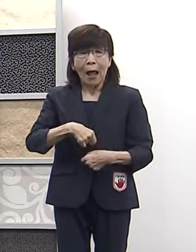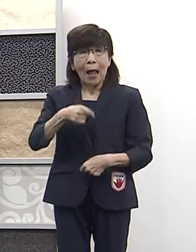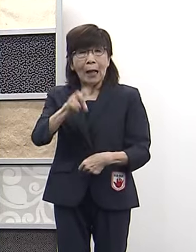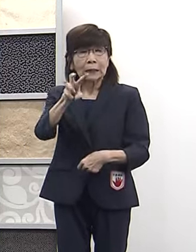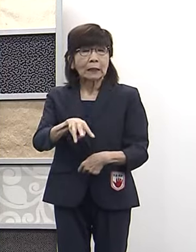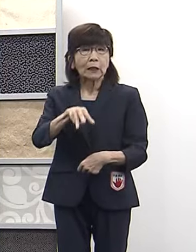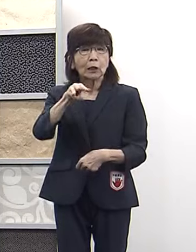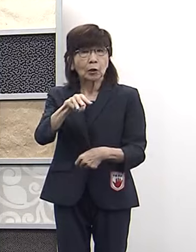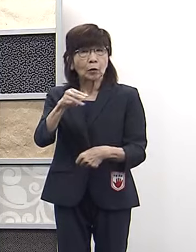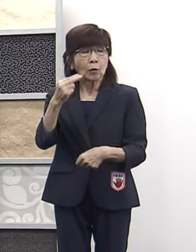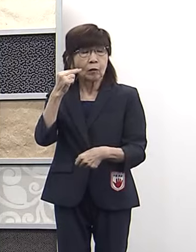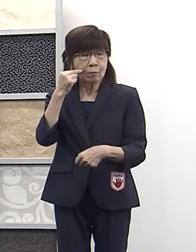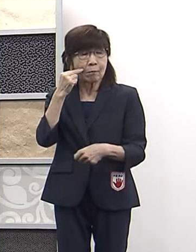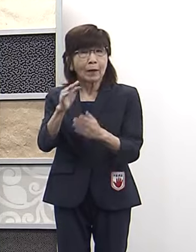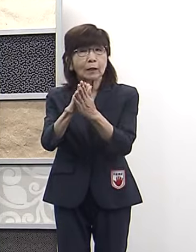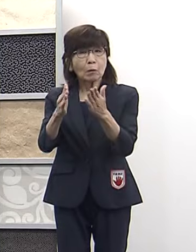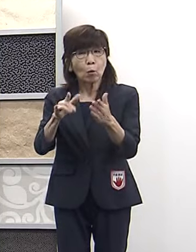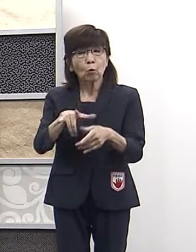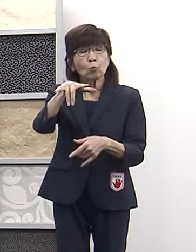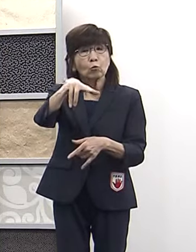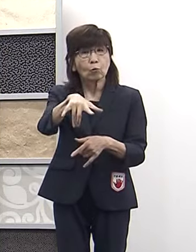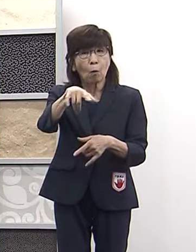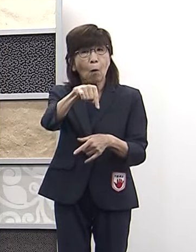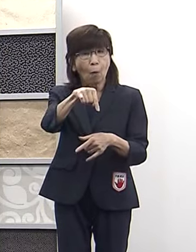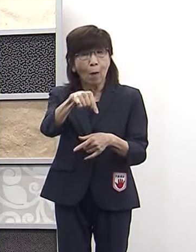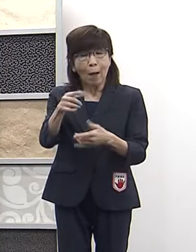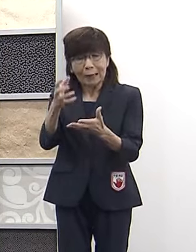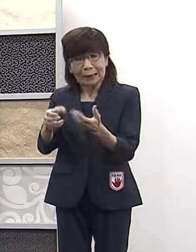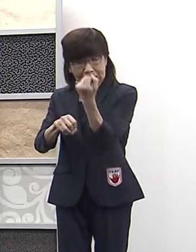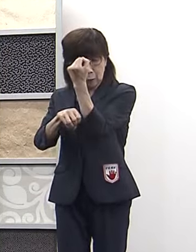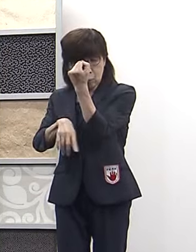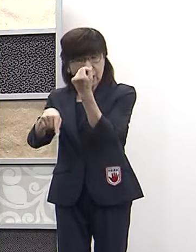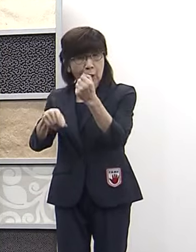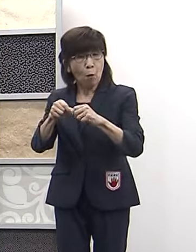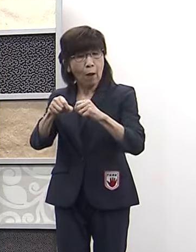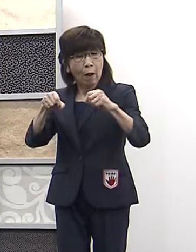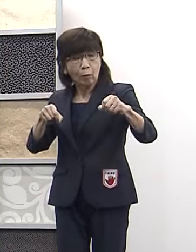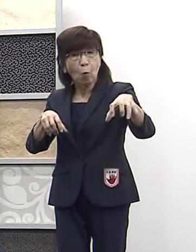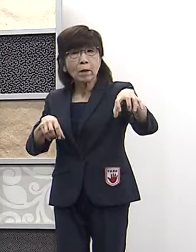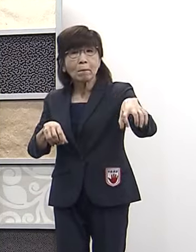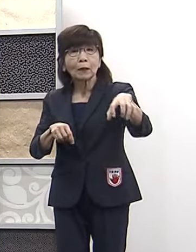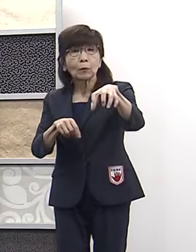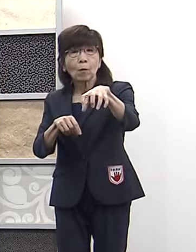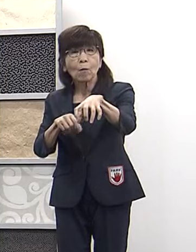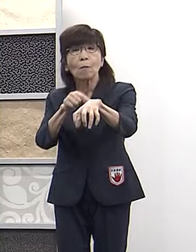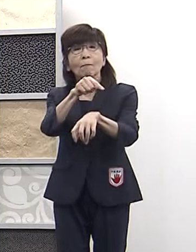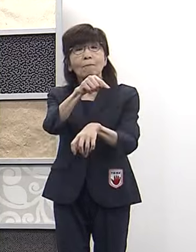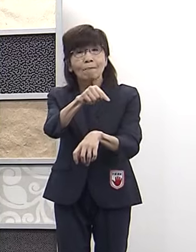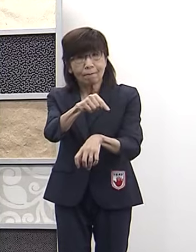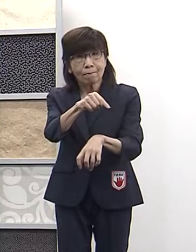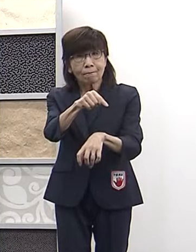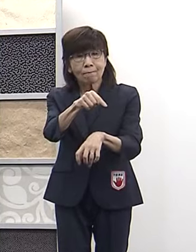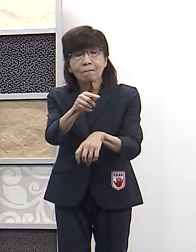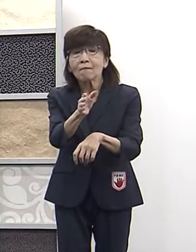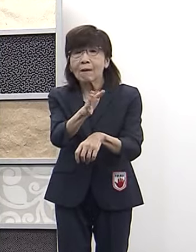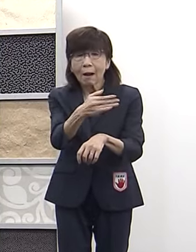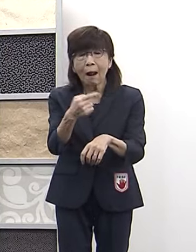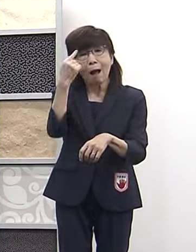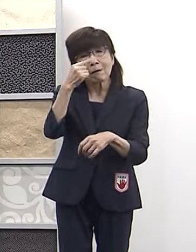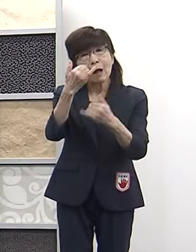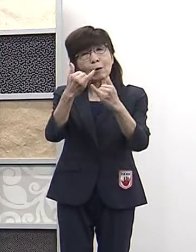など、南海トラフ地震の被害想定地域外にある空港を活用して、帰国をしてもらうことができ